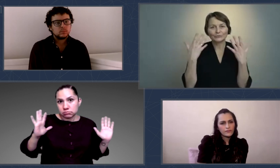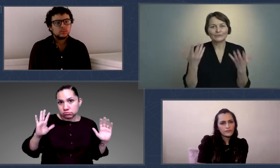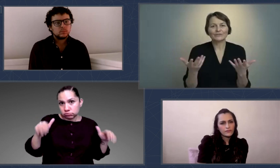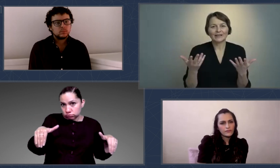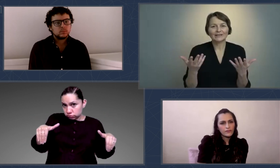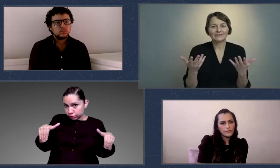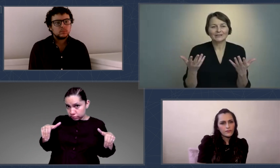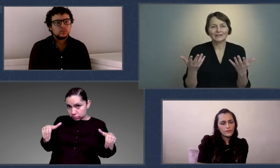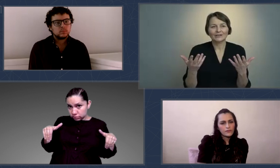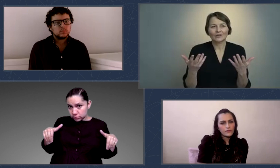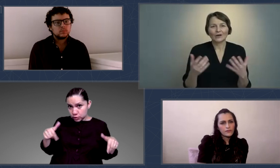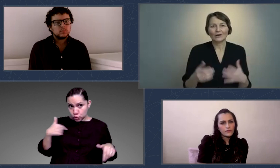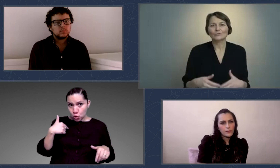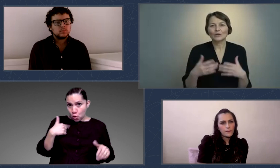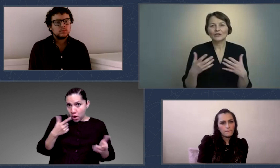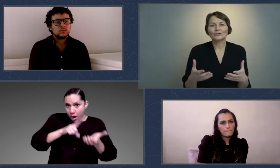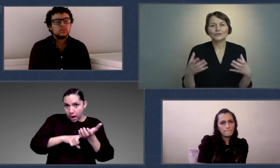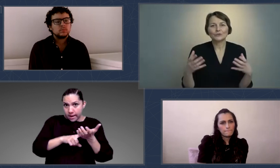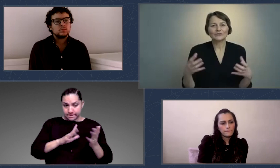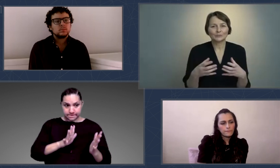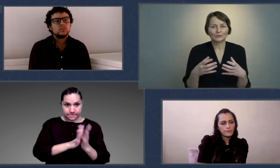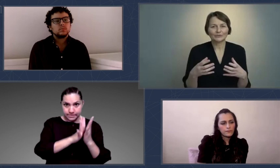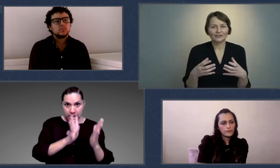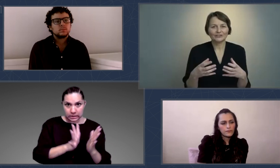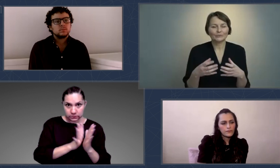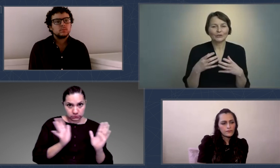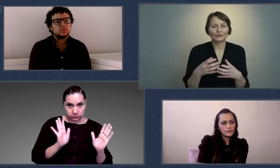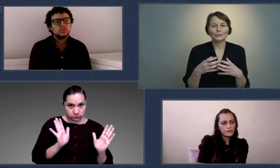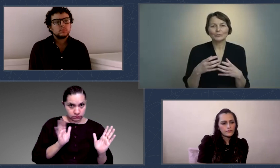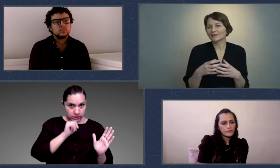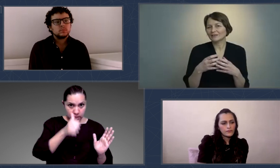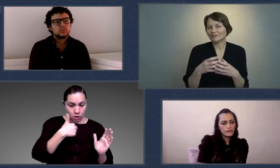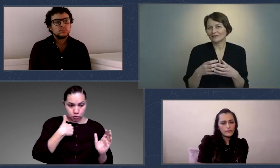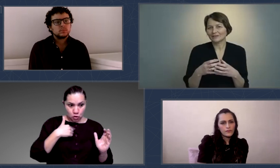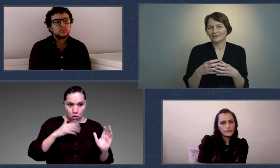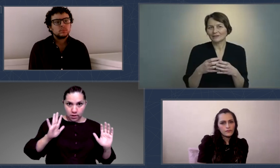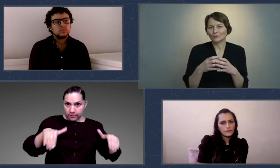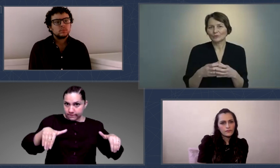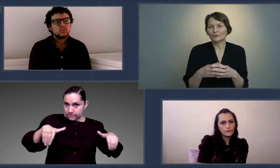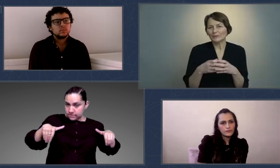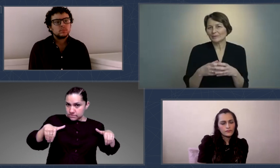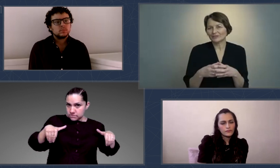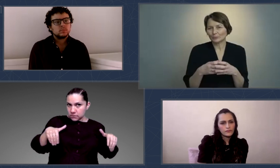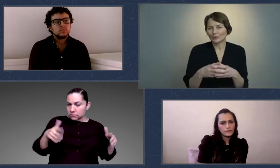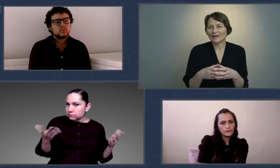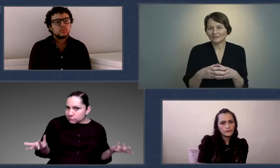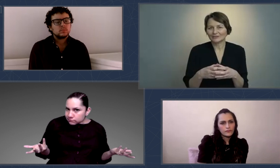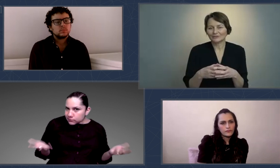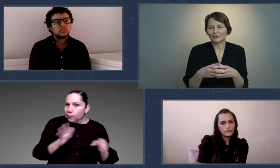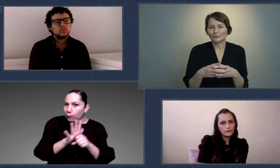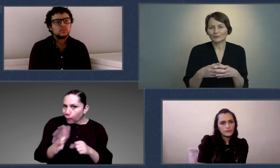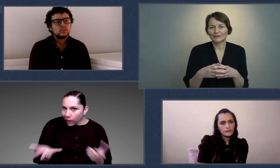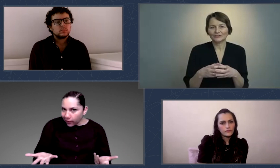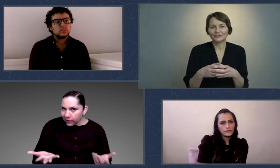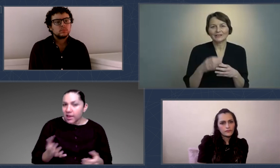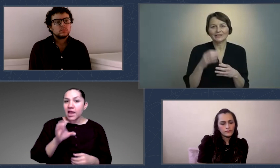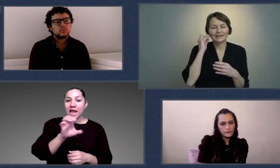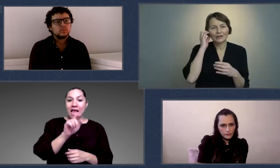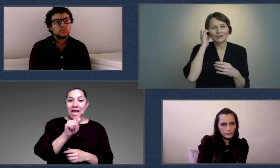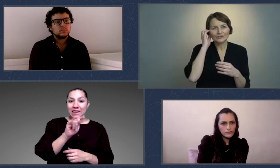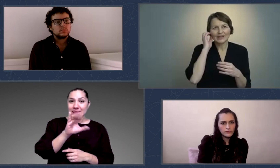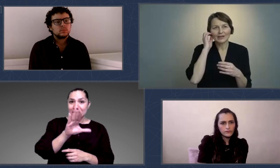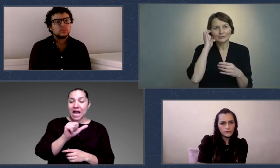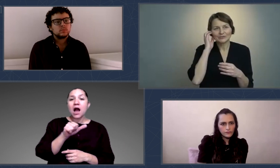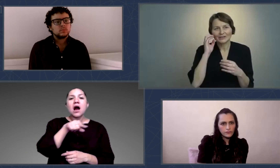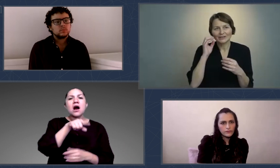debo intervenir en esta situación. Entonces, en cuestiones de ética no hay cosas buenas o malas, no